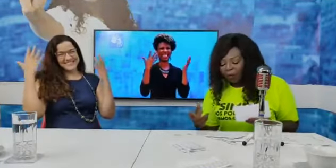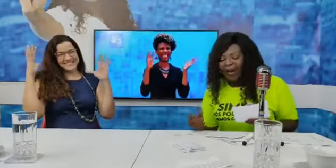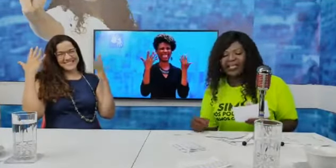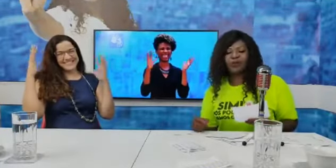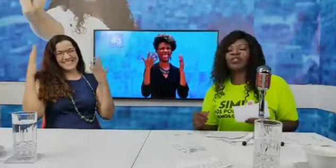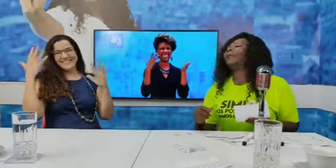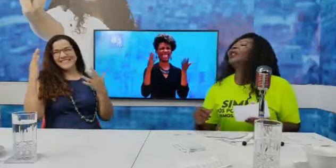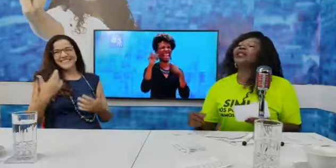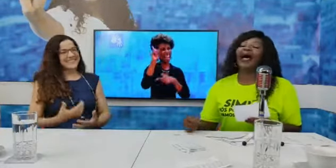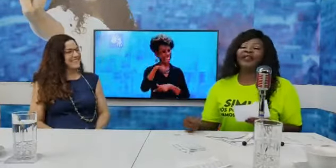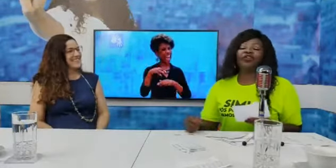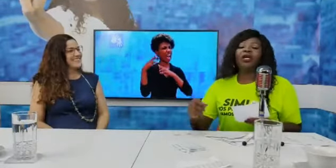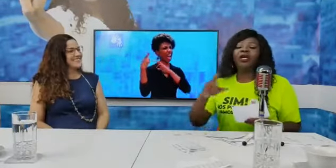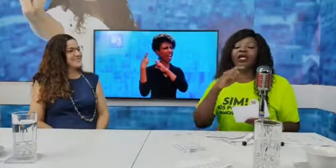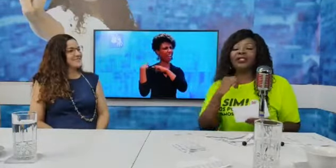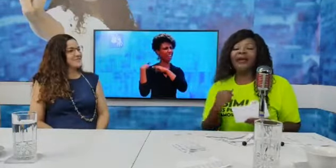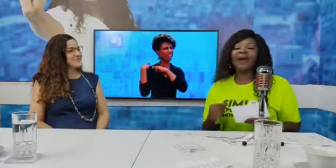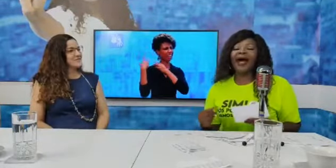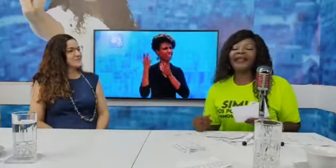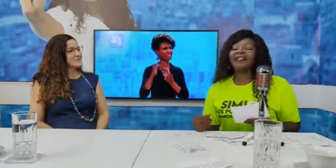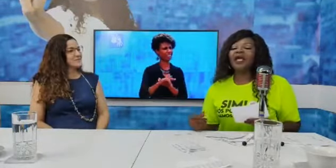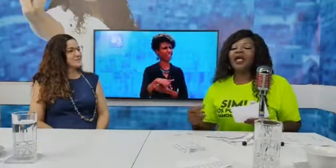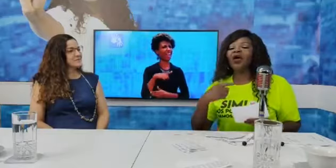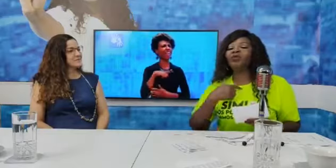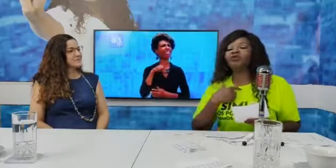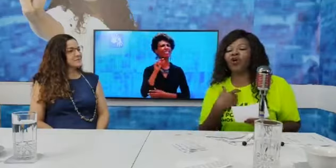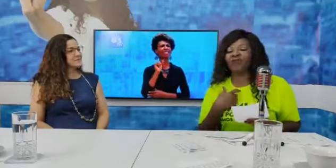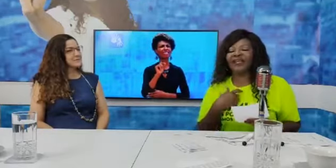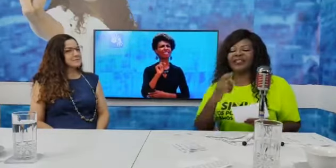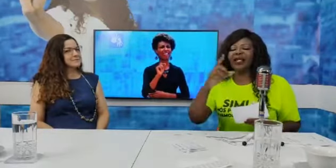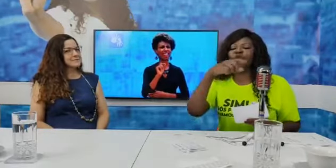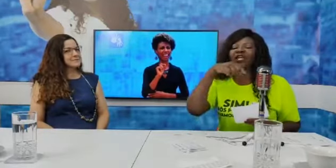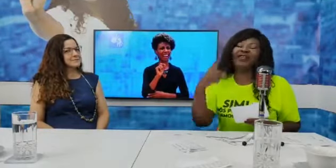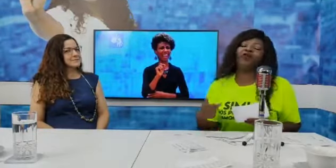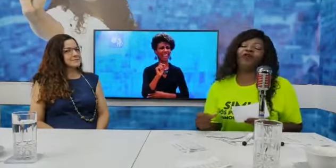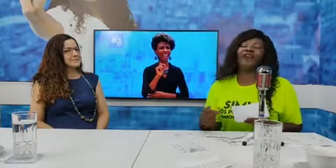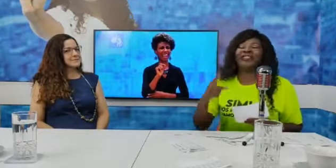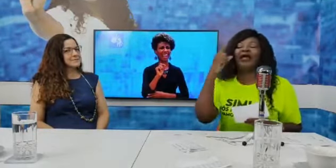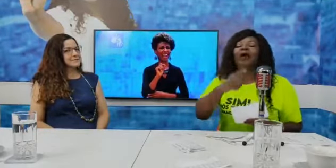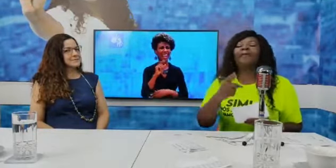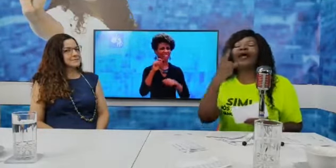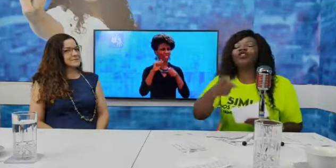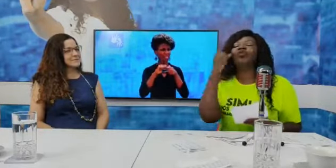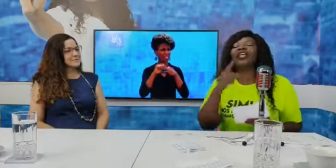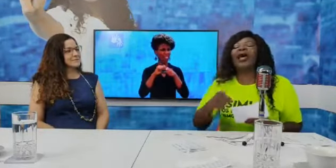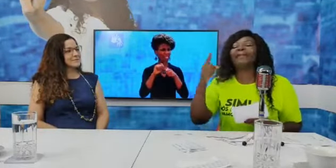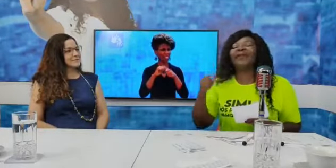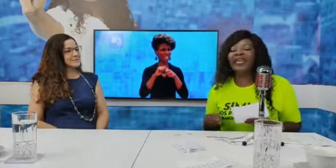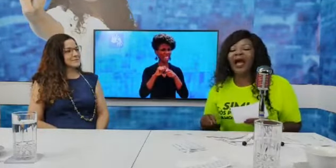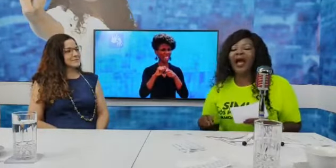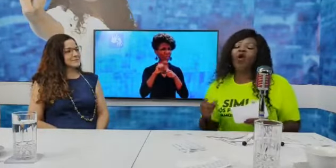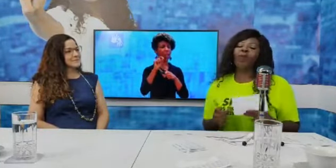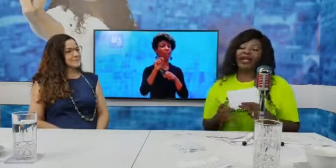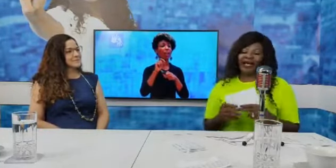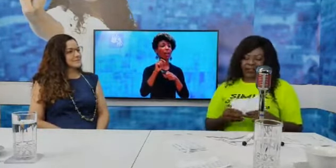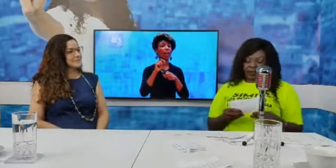É uma responsabilidade. E tem mais. Eu não estou fazendo e não vou fazer mais do que a